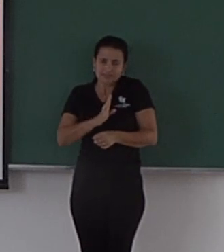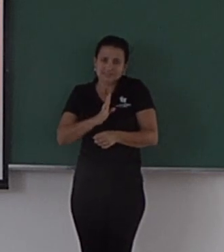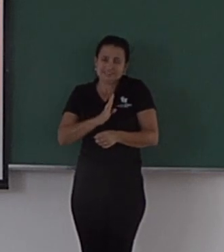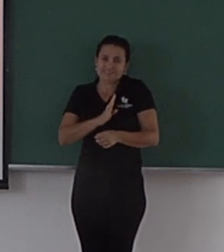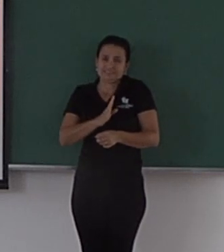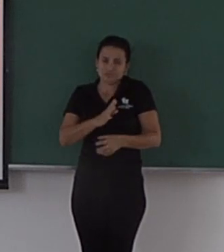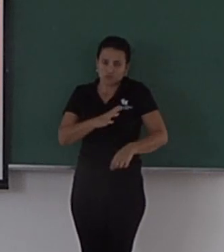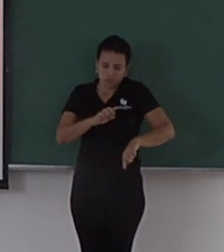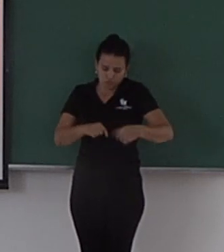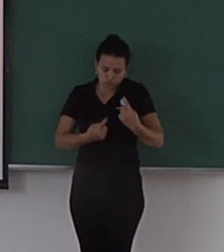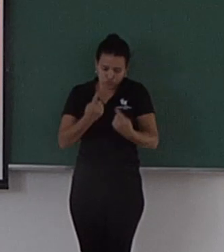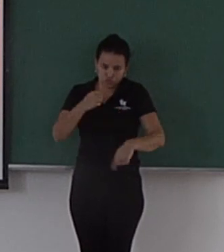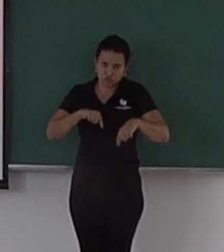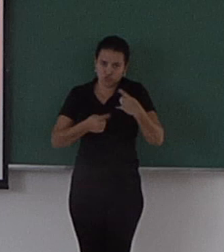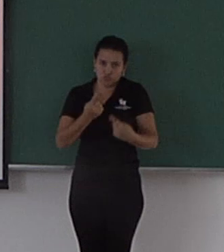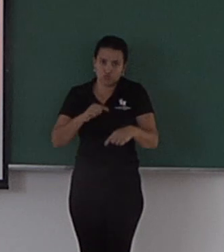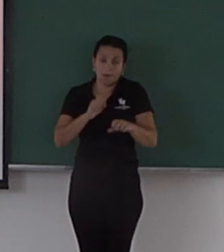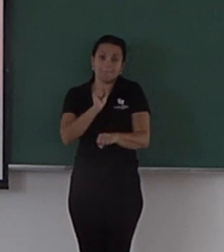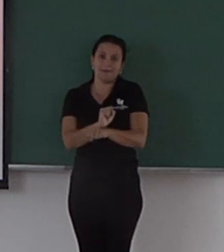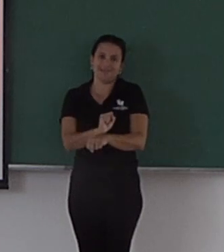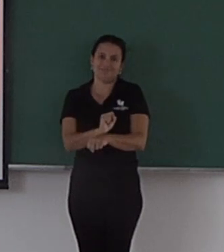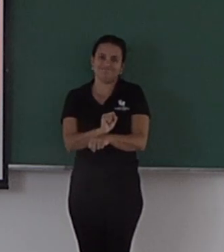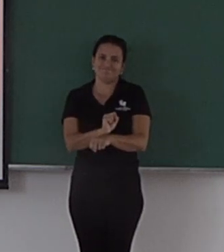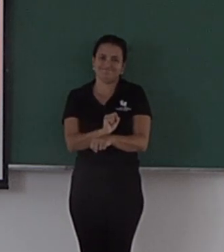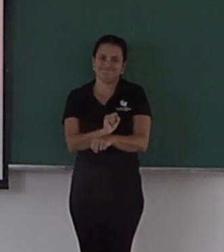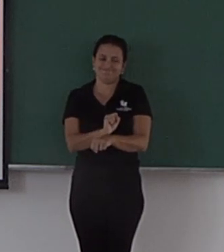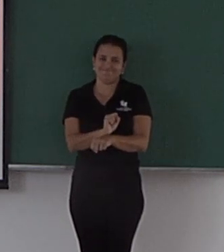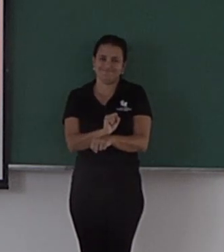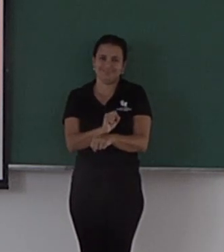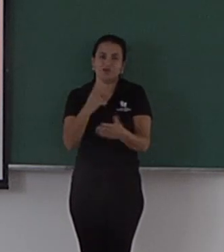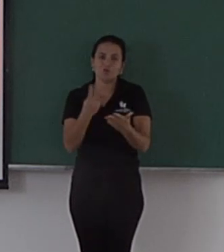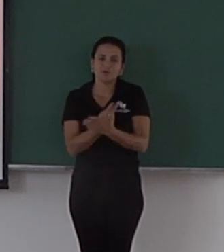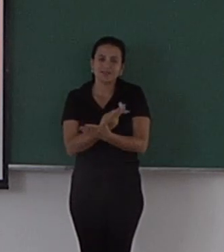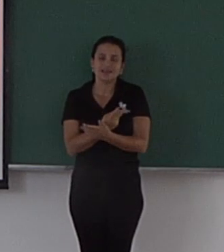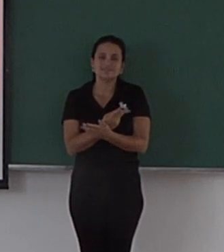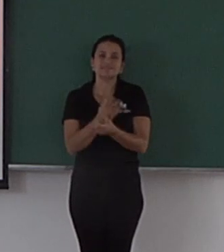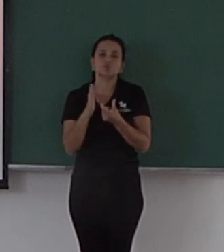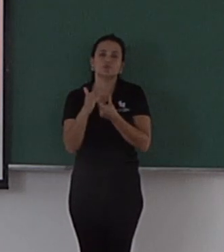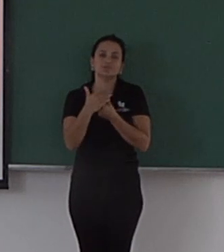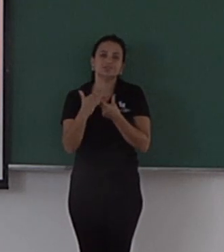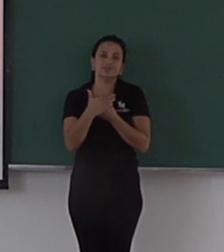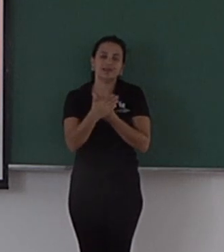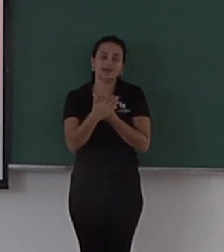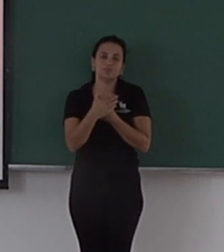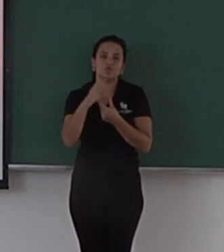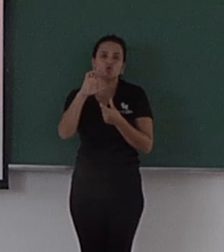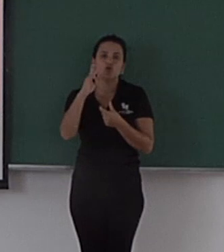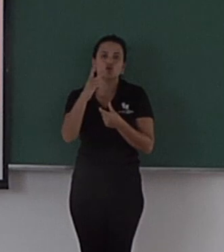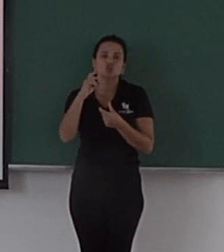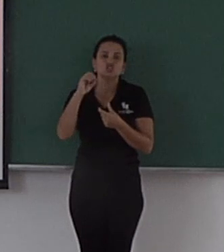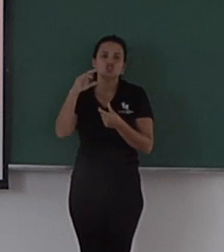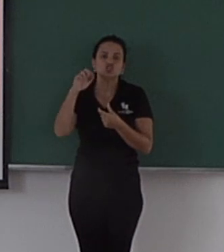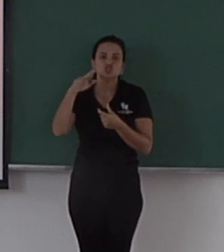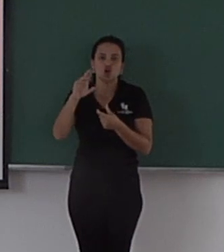tem fluido para poder irrigar. Tá? Então, o indivíduo faz um choque. A gente chama de burner shock, é o choque do queimado.